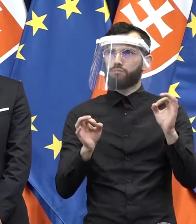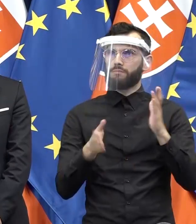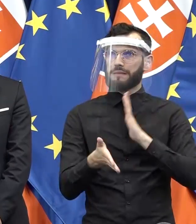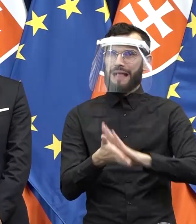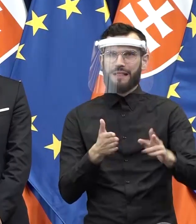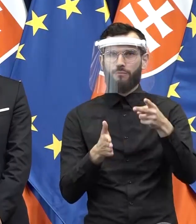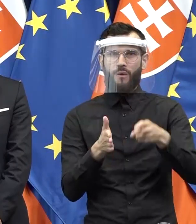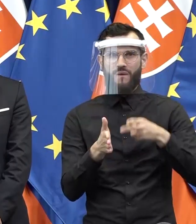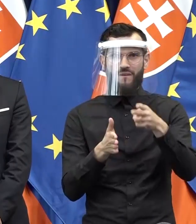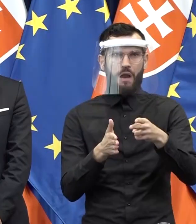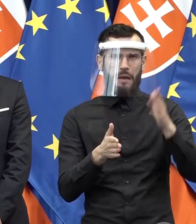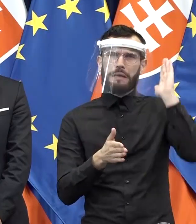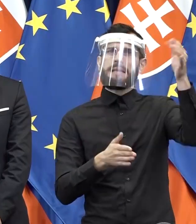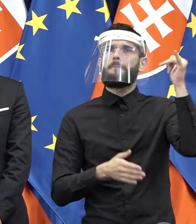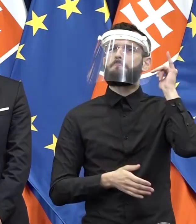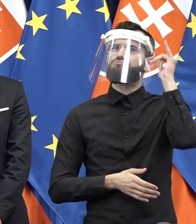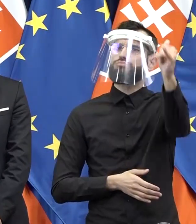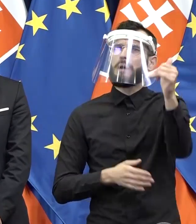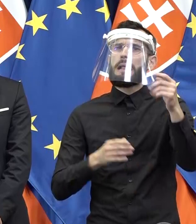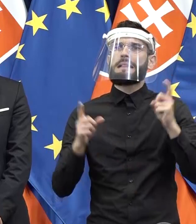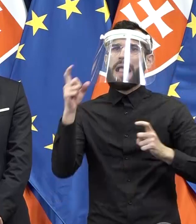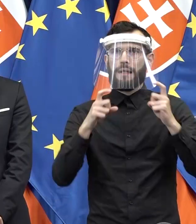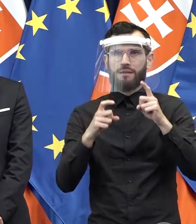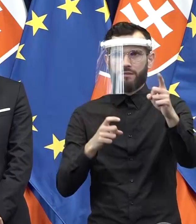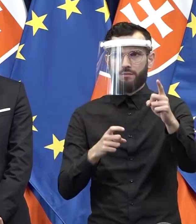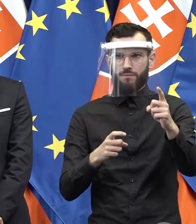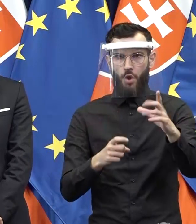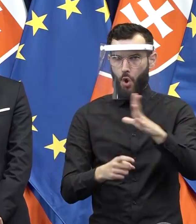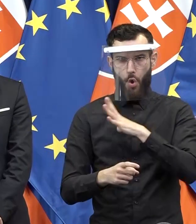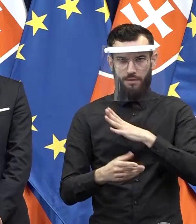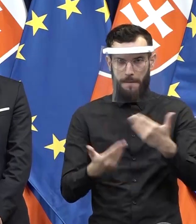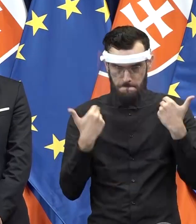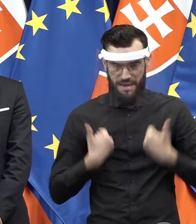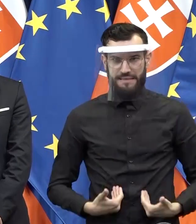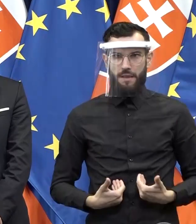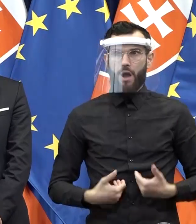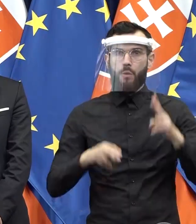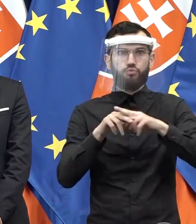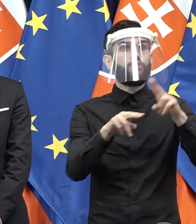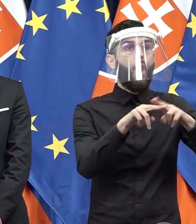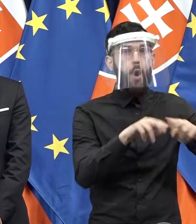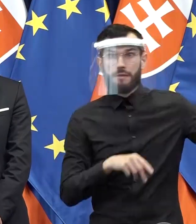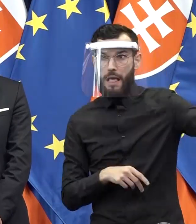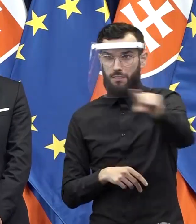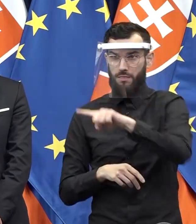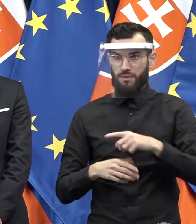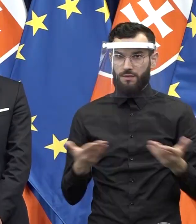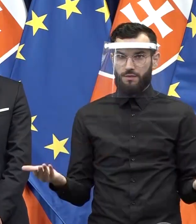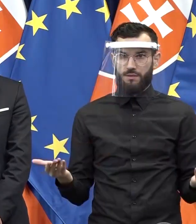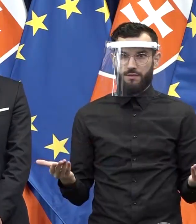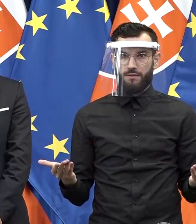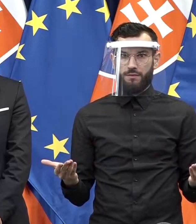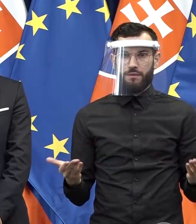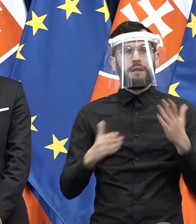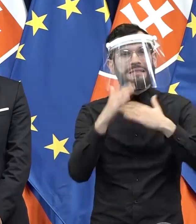do vlaku, tak sadnem do vlaku, idem do Tatier. Ohrozujete samých seba, ohrozujete všetkých nás ostatných, ale ešte raz hovorím,